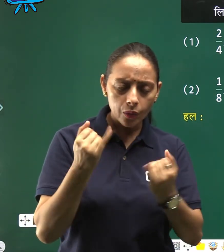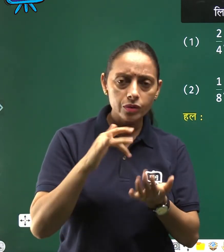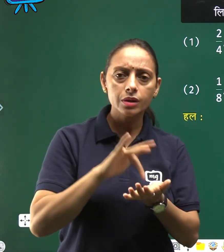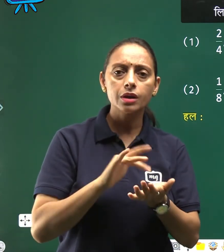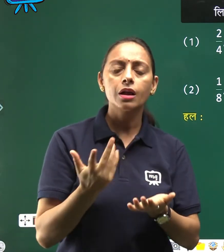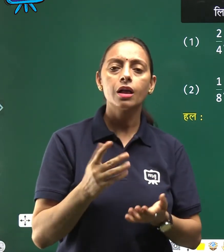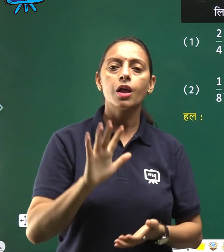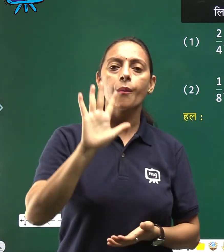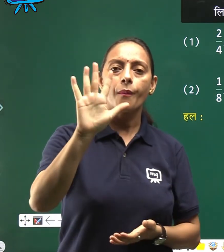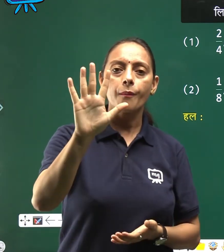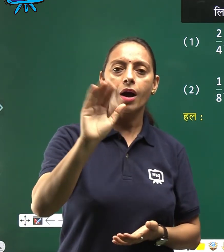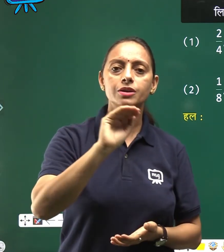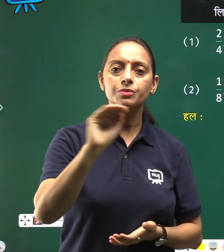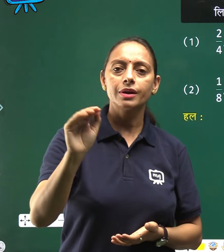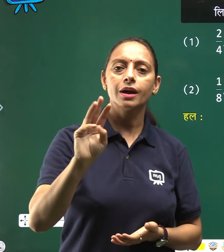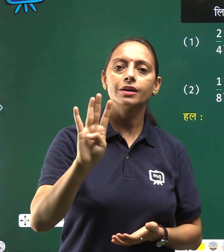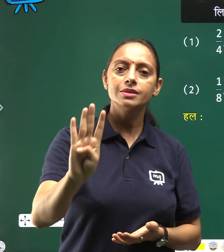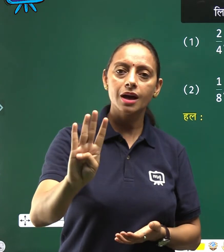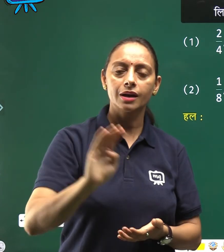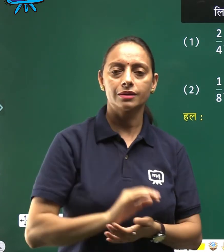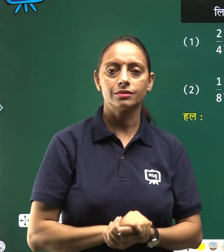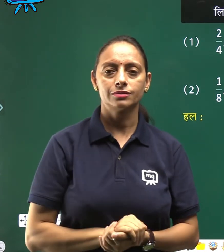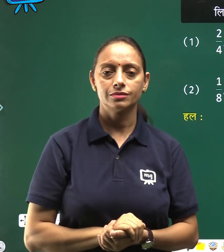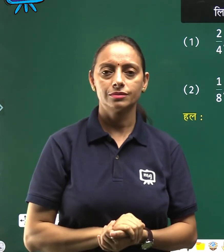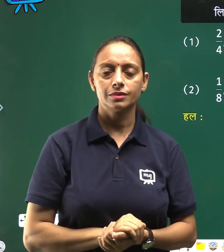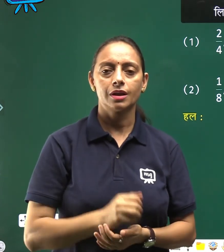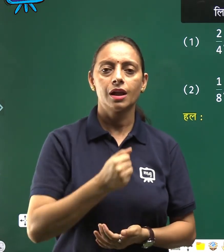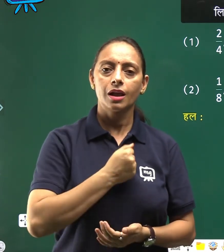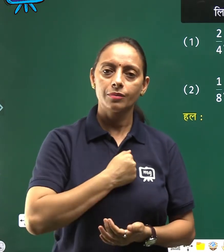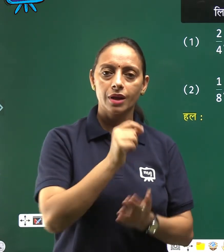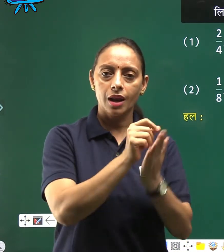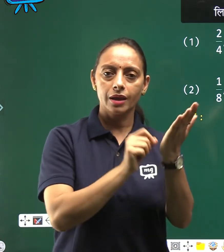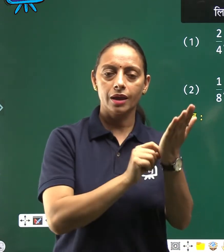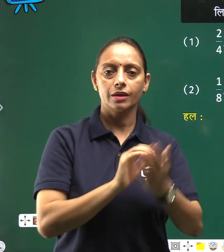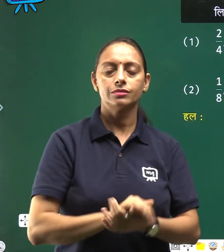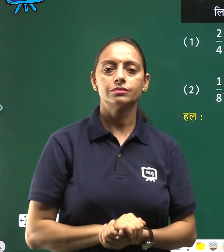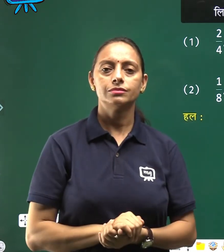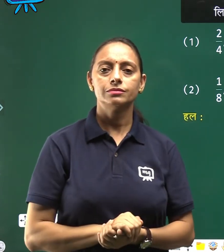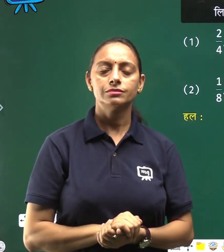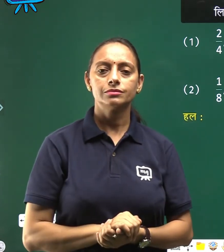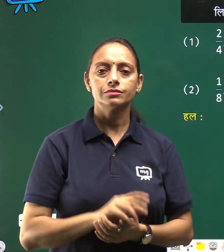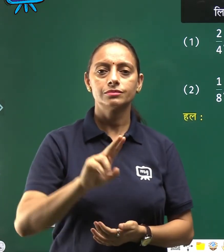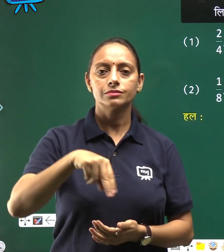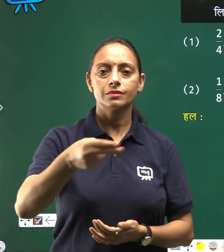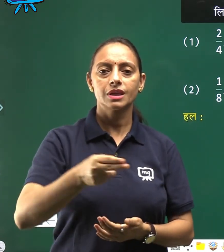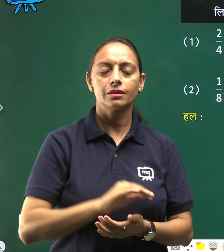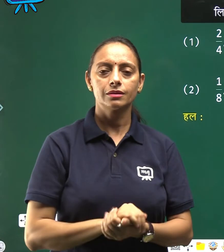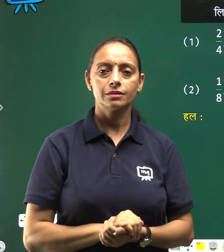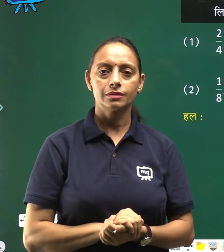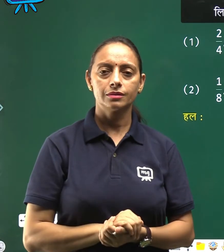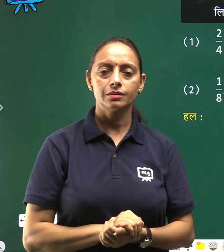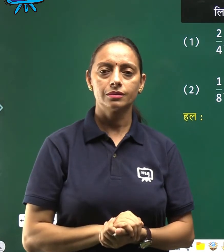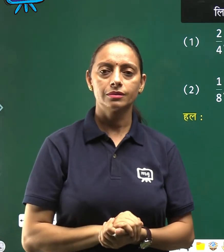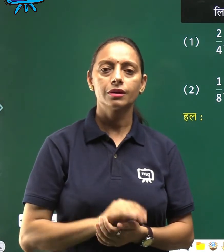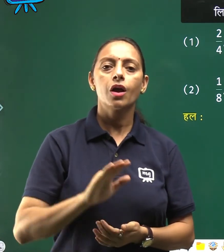पांच बटा चार, हमने लिखी यहां पर, उसके बाद